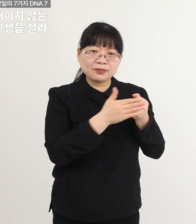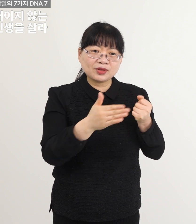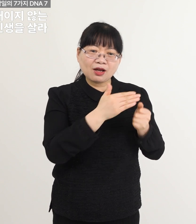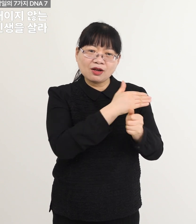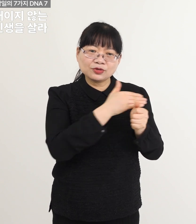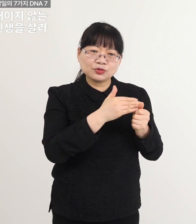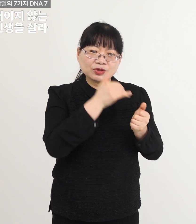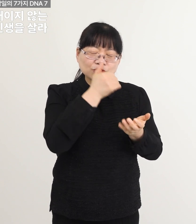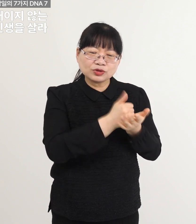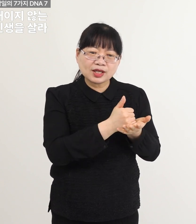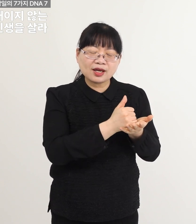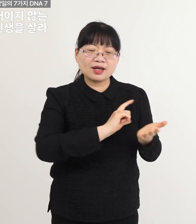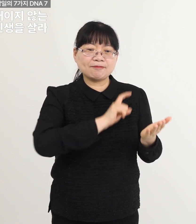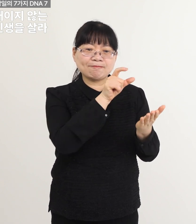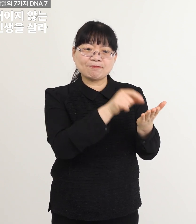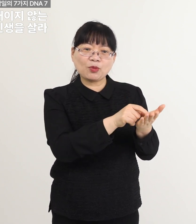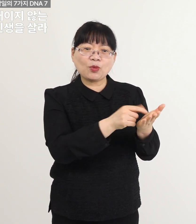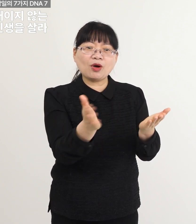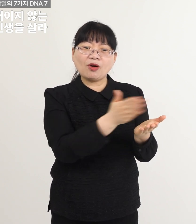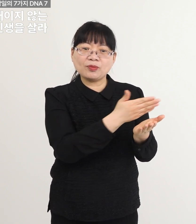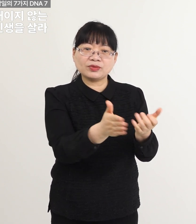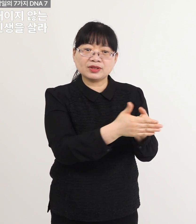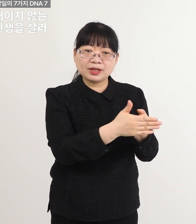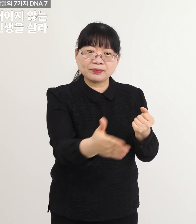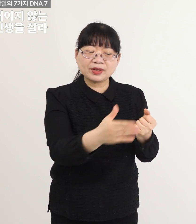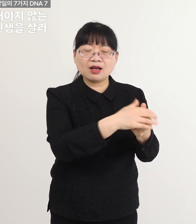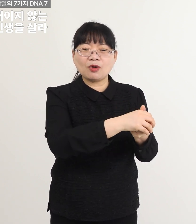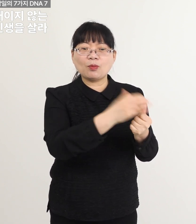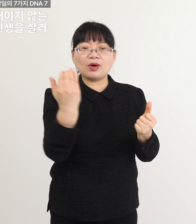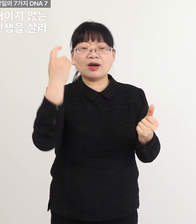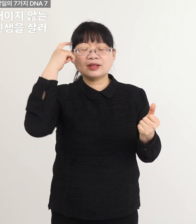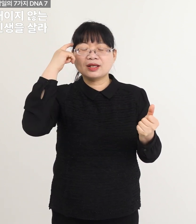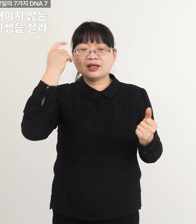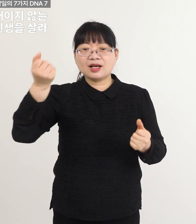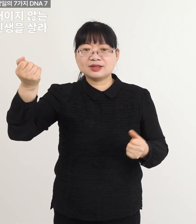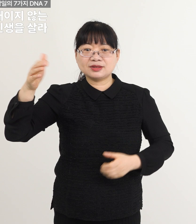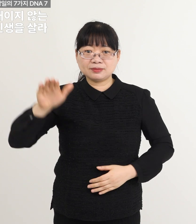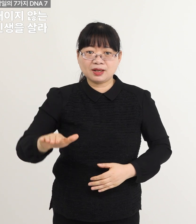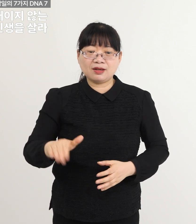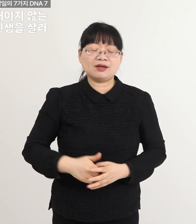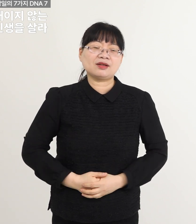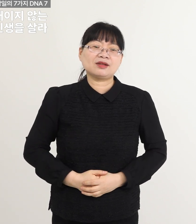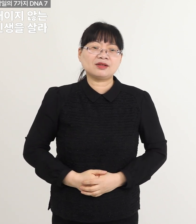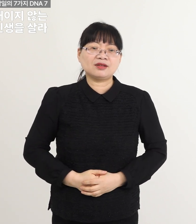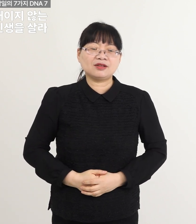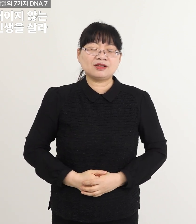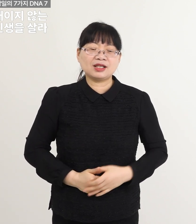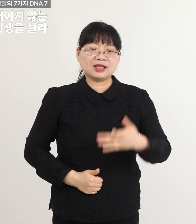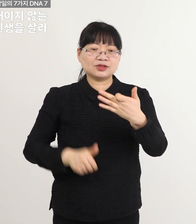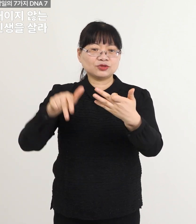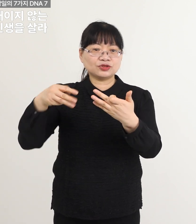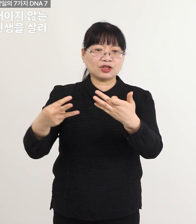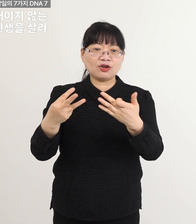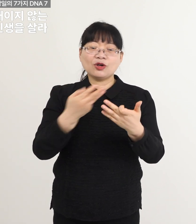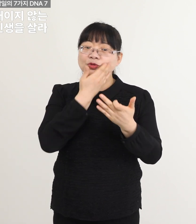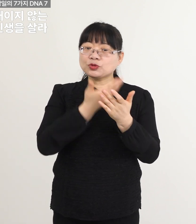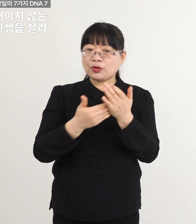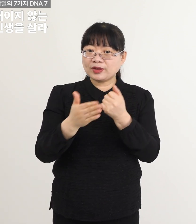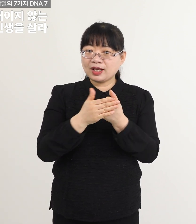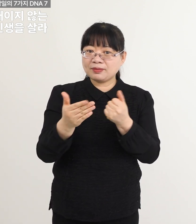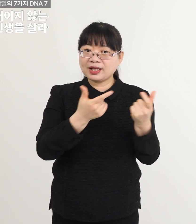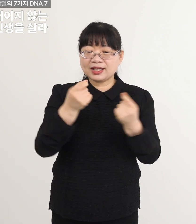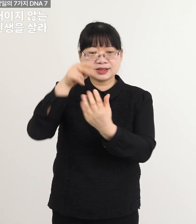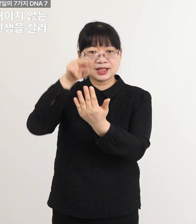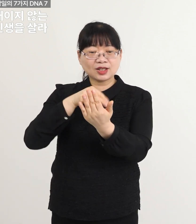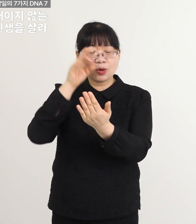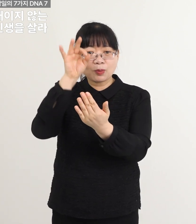죽일 죄목이 없으므로 석방하려 하였으나, 우리 19절 한번 중요하니까 같이